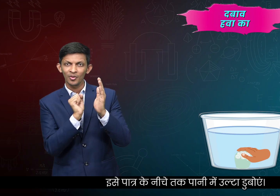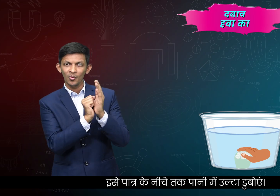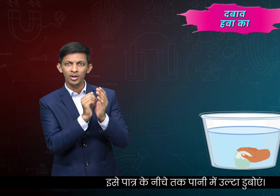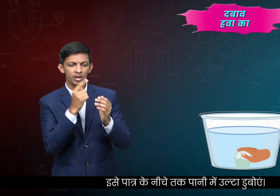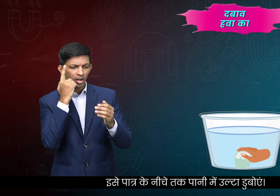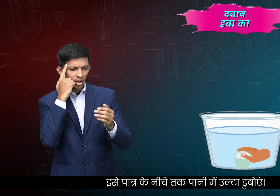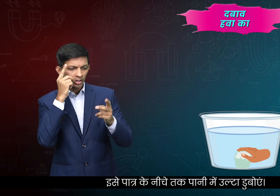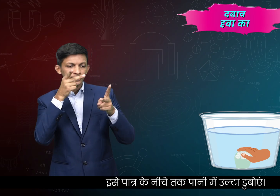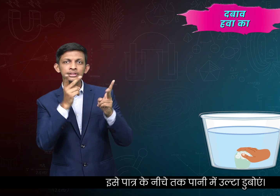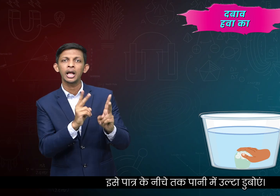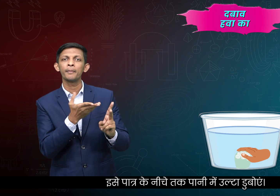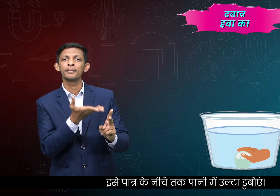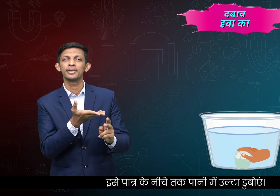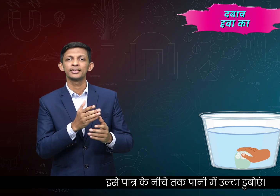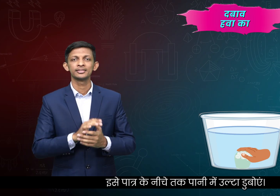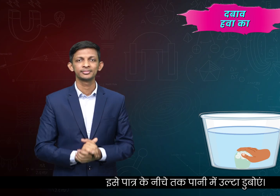डुबोएं।